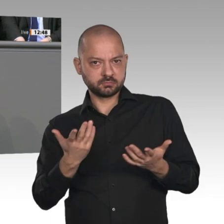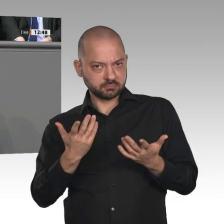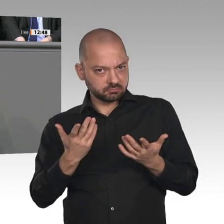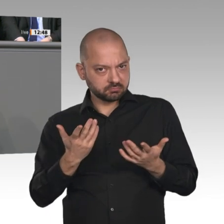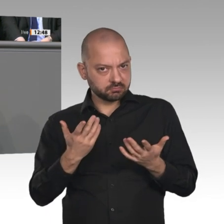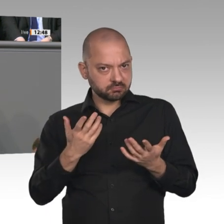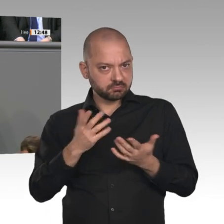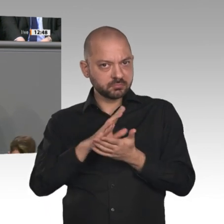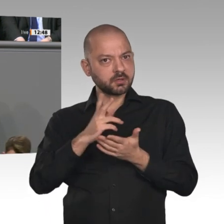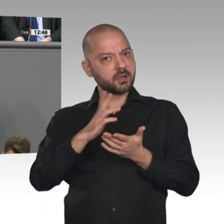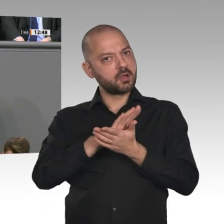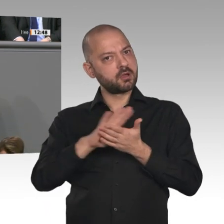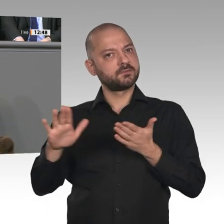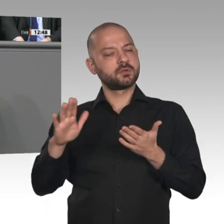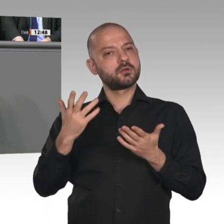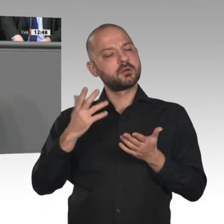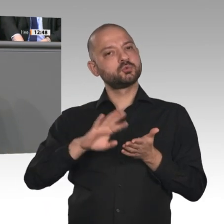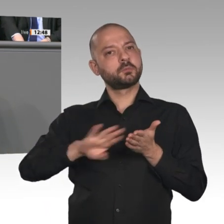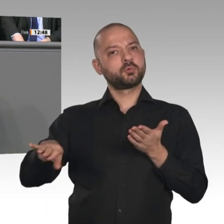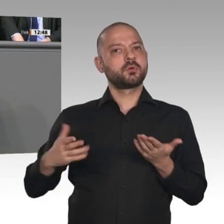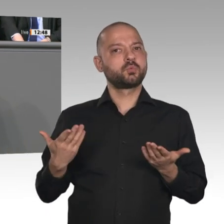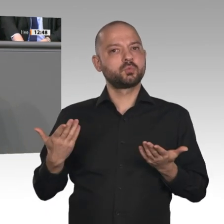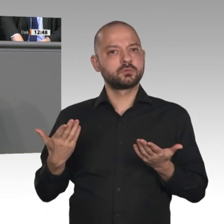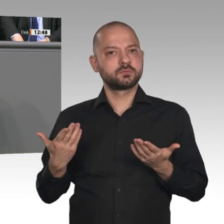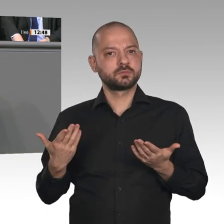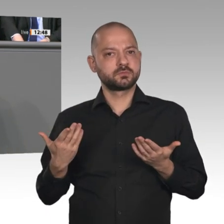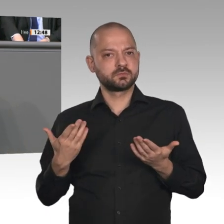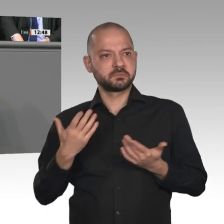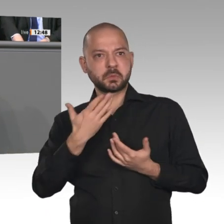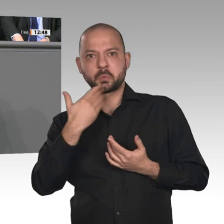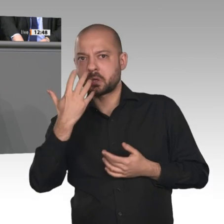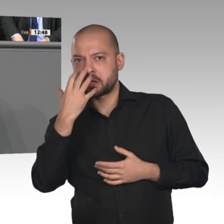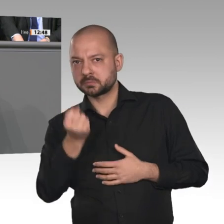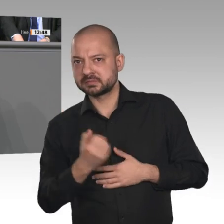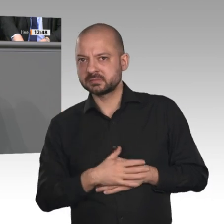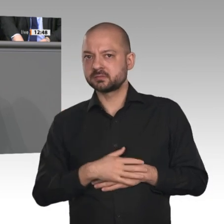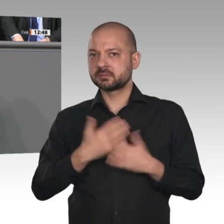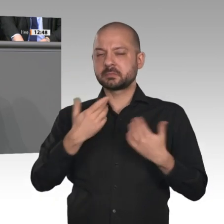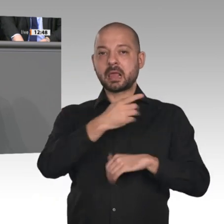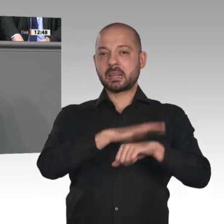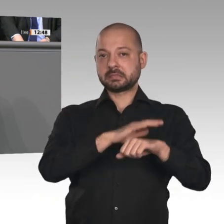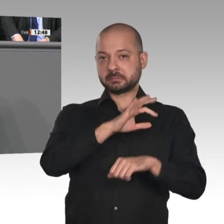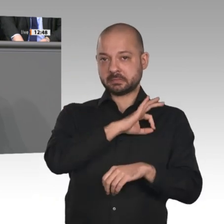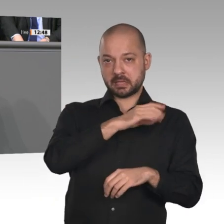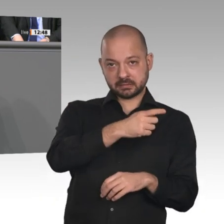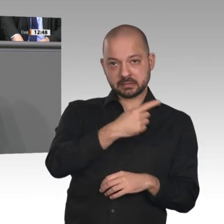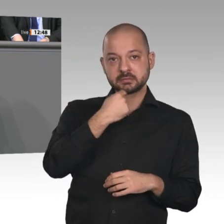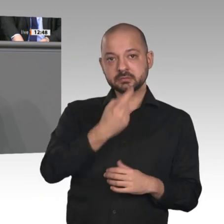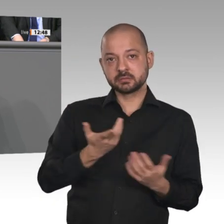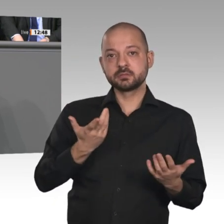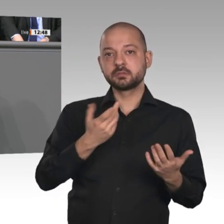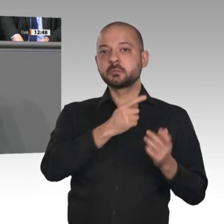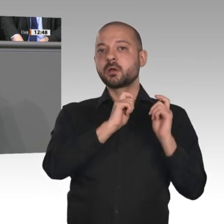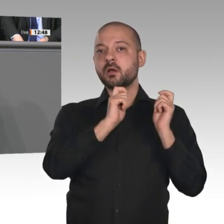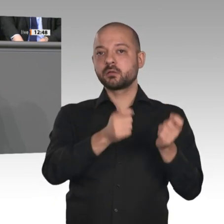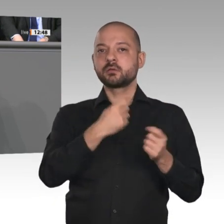oft übersehenen Sonderfall hin, nämlich die Fälle all derer, die zwar nie formell ausgebürgert, aber von Masseneinbürgerungen ausdrücklich